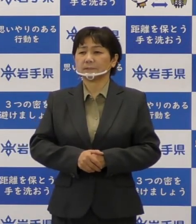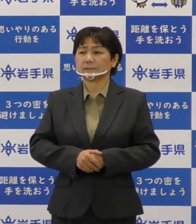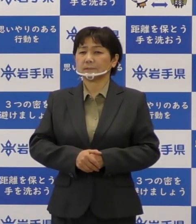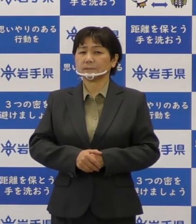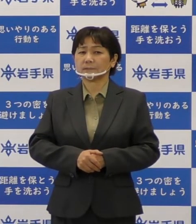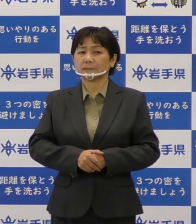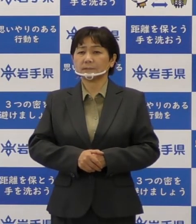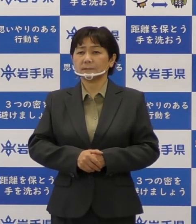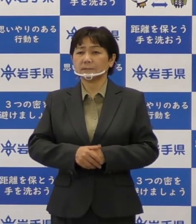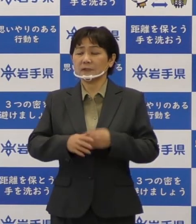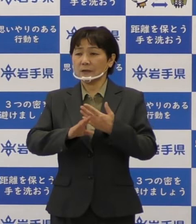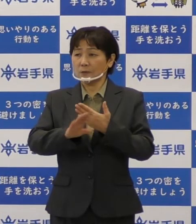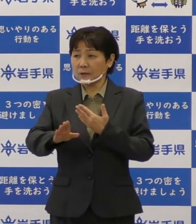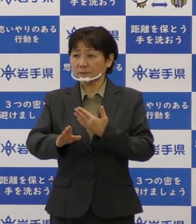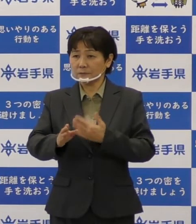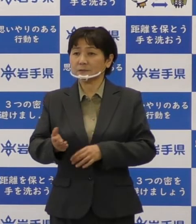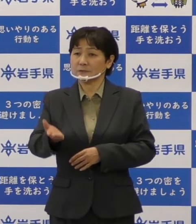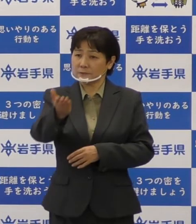ございます。